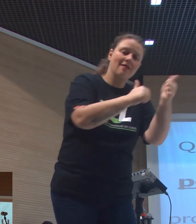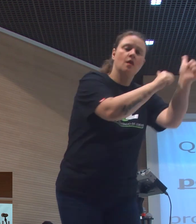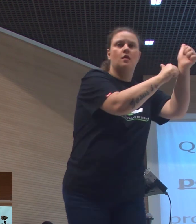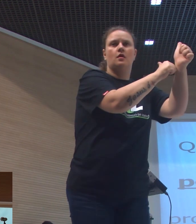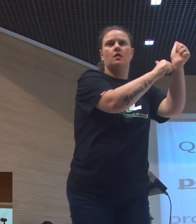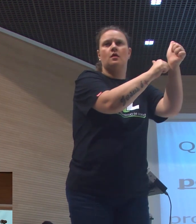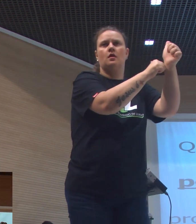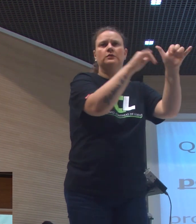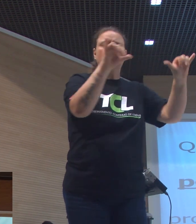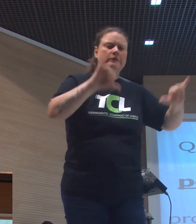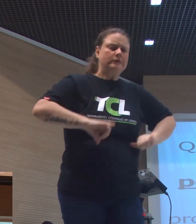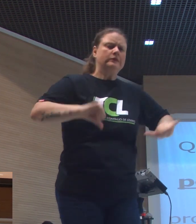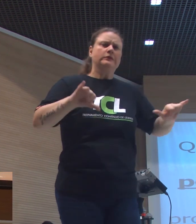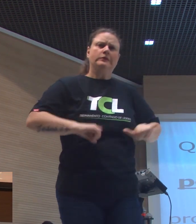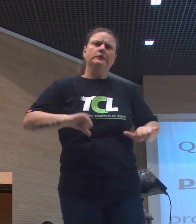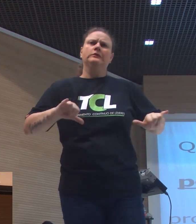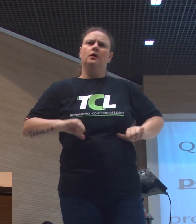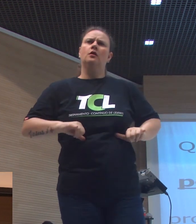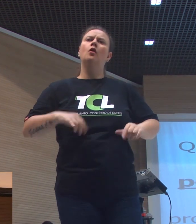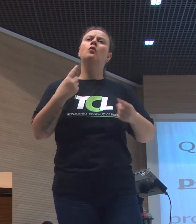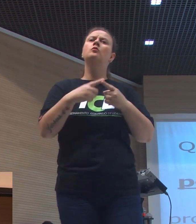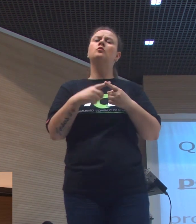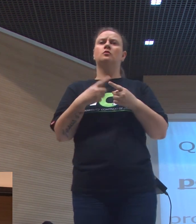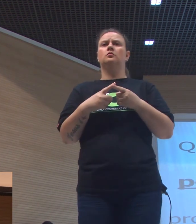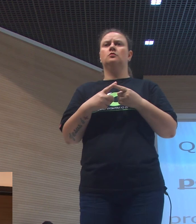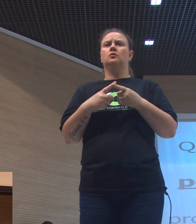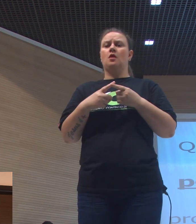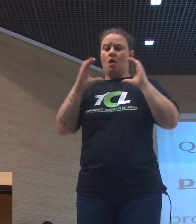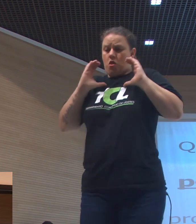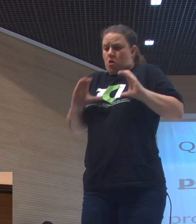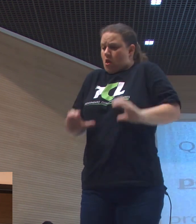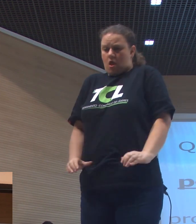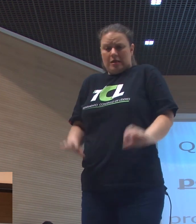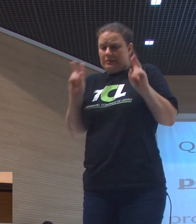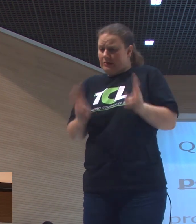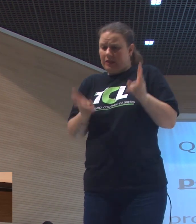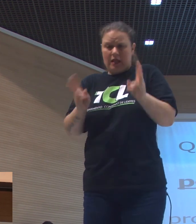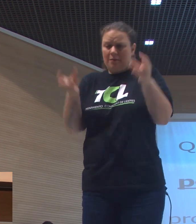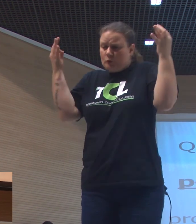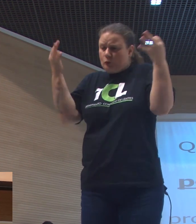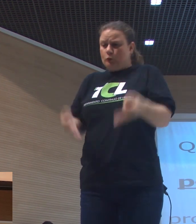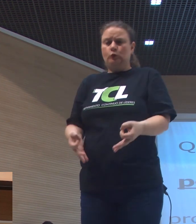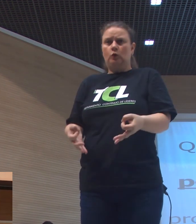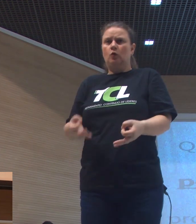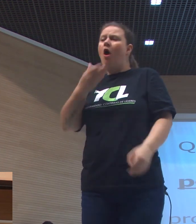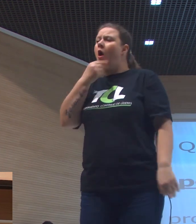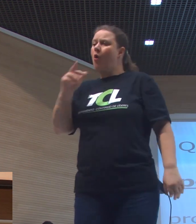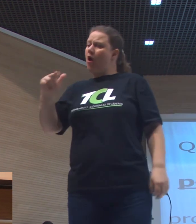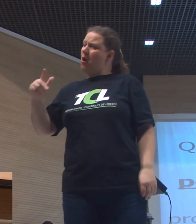casa dele, porque ele era um filho diferenciado, ele era íntegro. Ele falava a verdade, ele era correto. Os irmãos